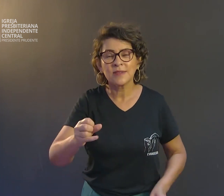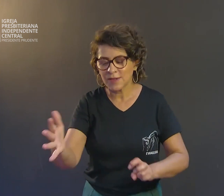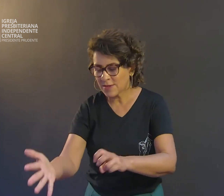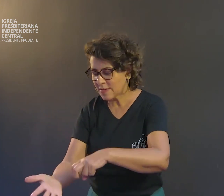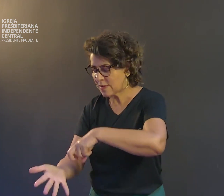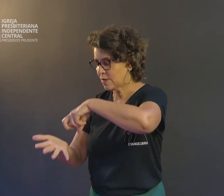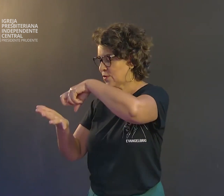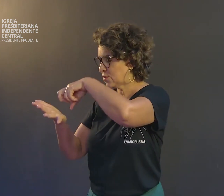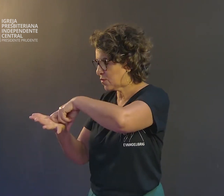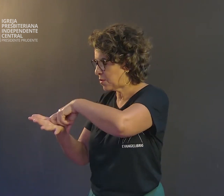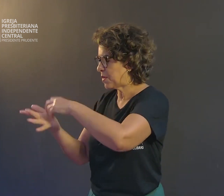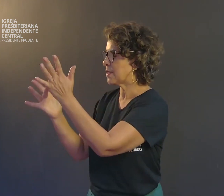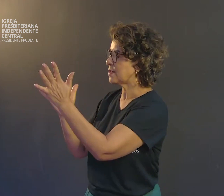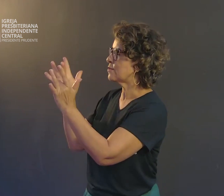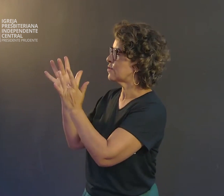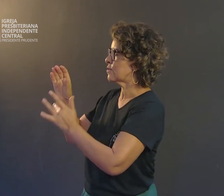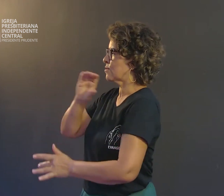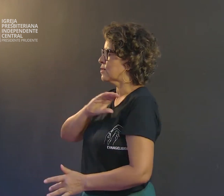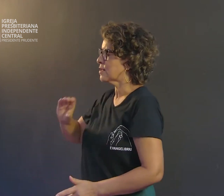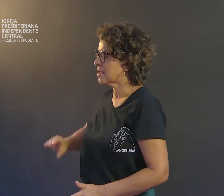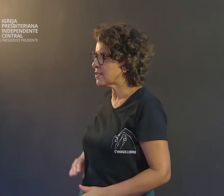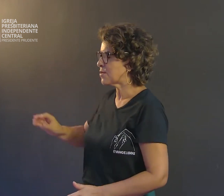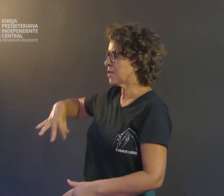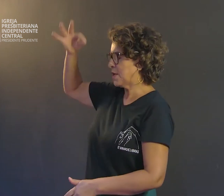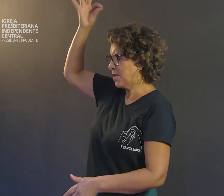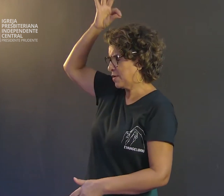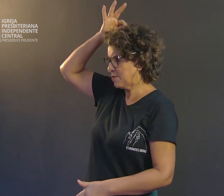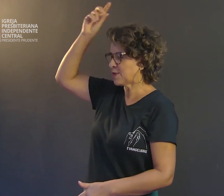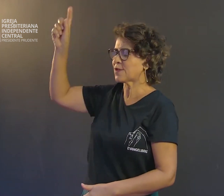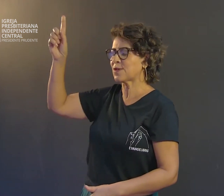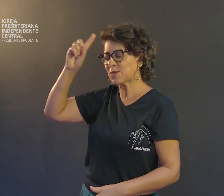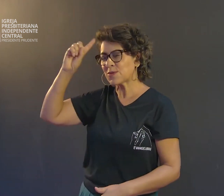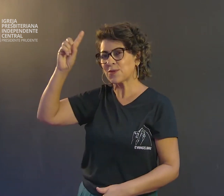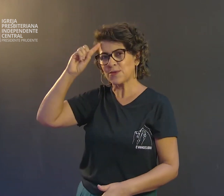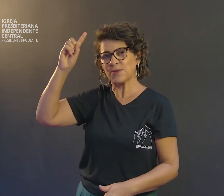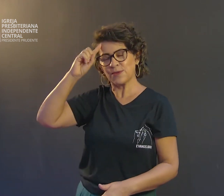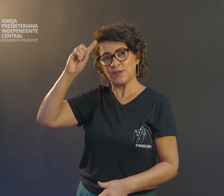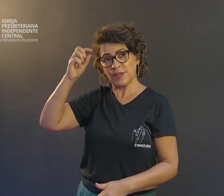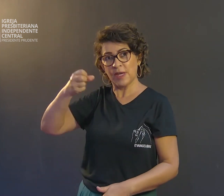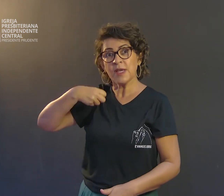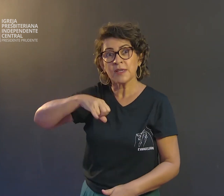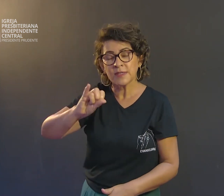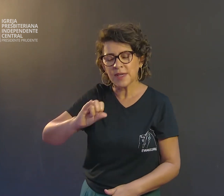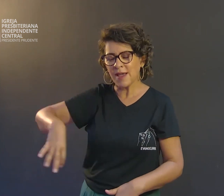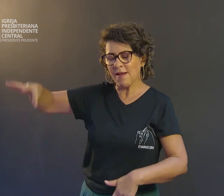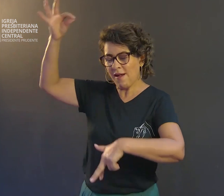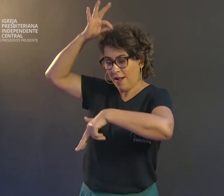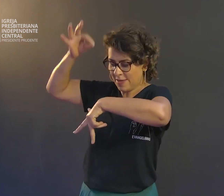Espírito todos os dias. Se andamos no Espírito, venceremos a nossa carne. Mas